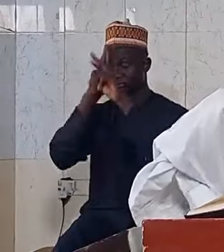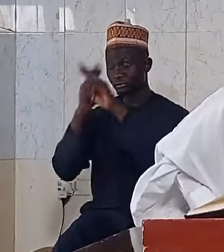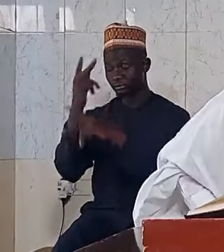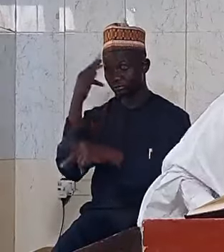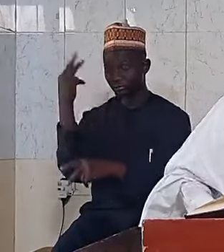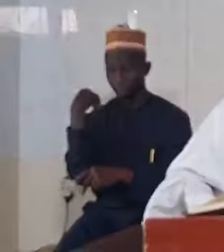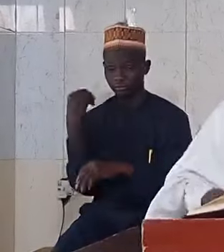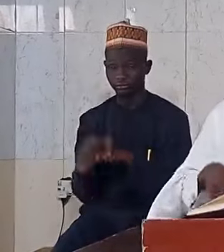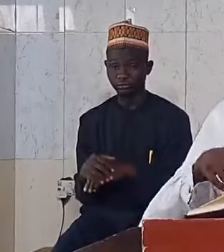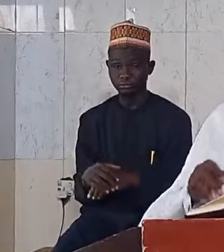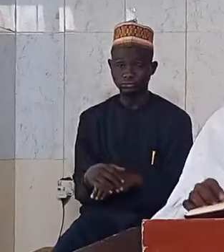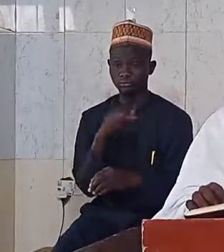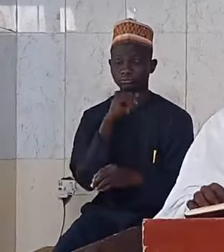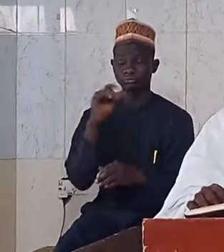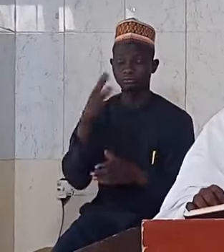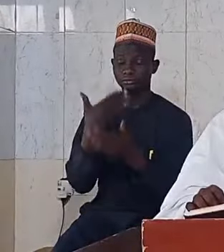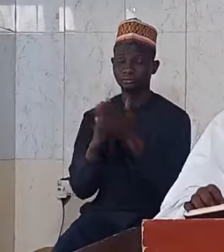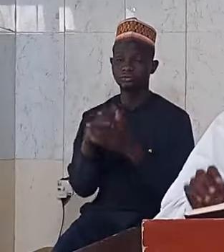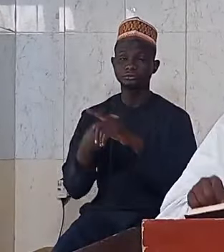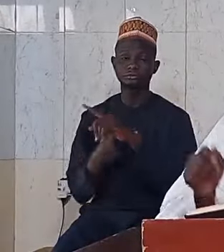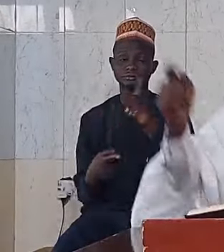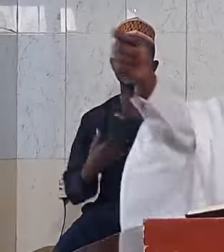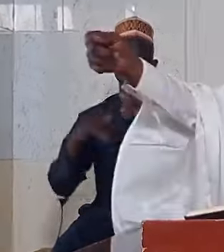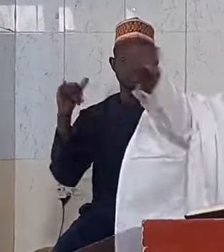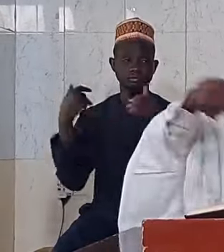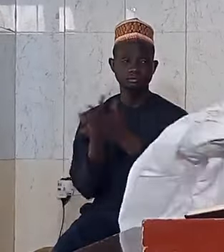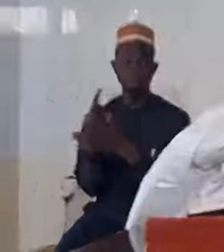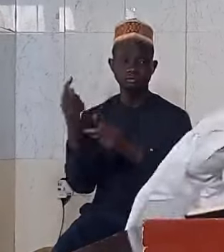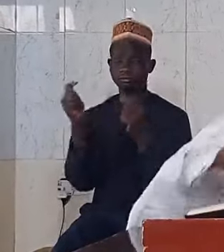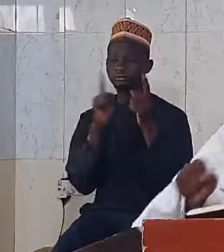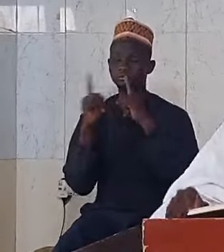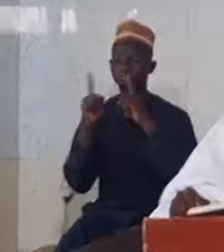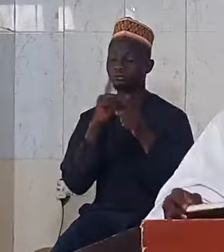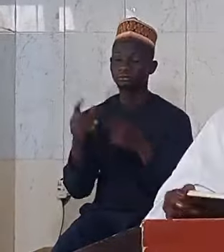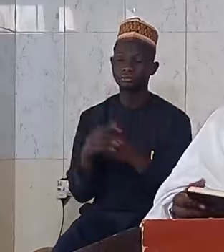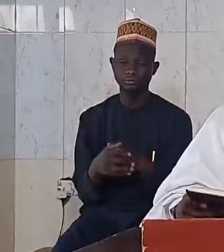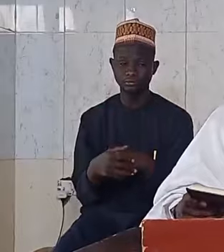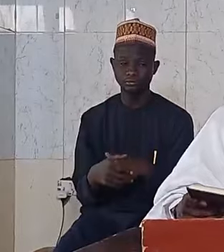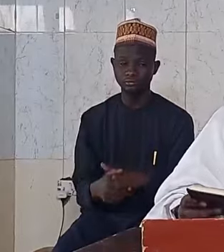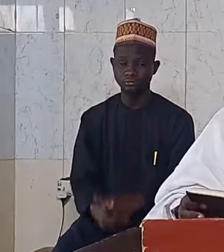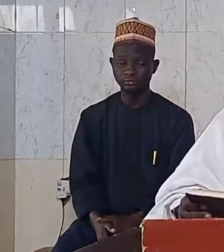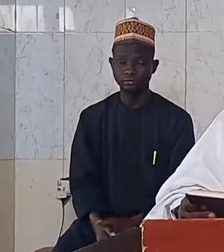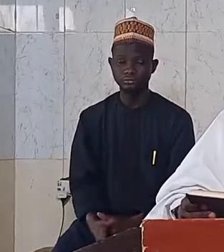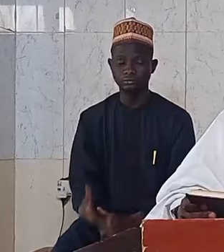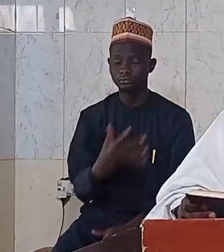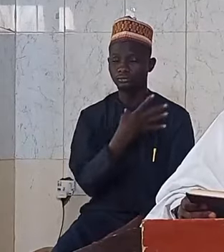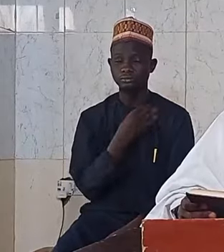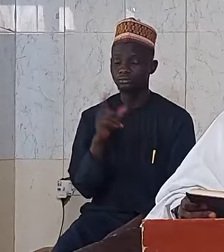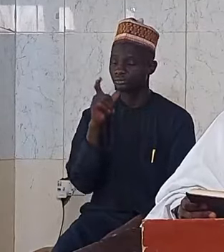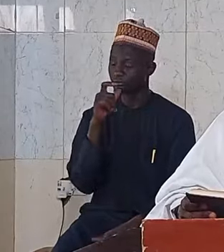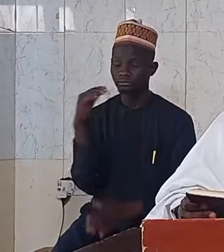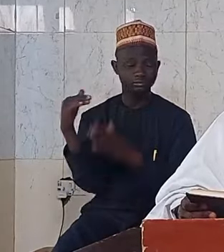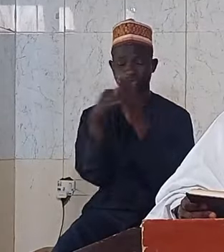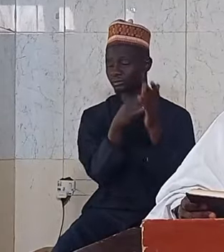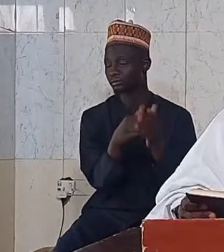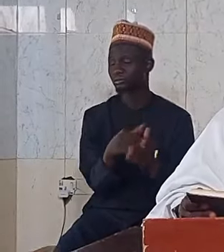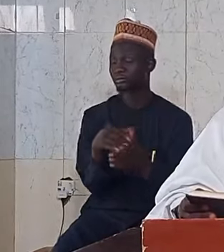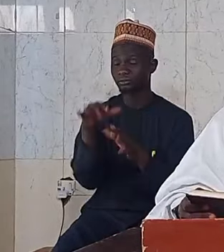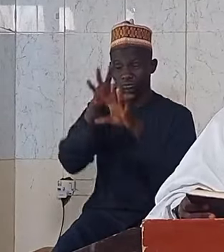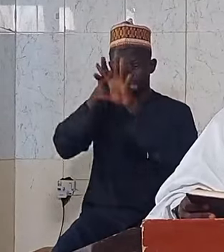ati'ur rasula wa ulil amri minkum har yanzu muna tare da wannan siyakin ayoyi da kuma sukan